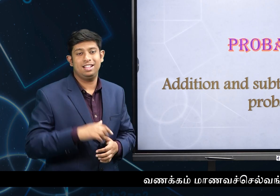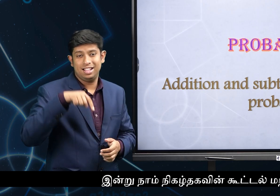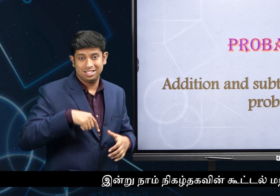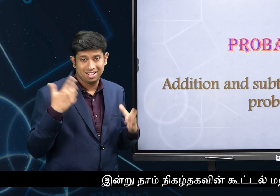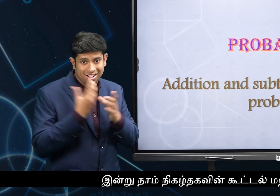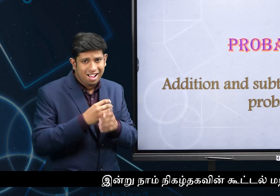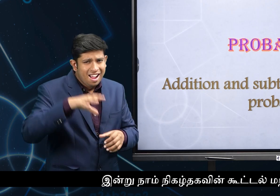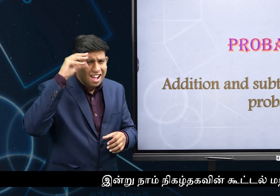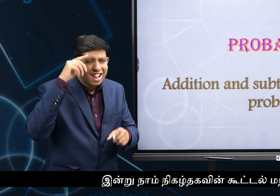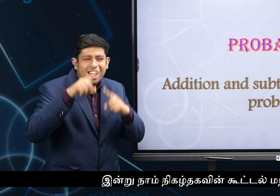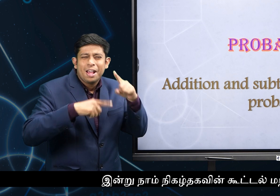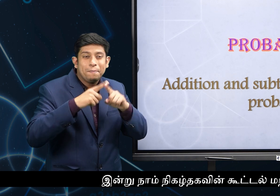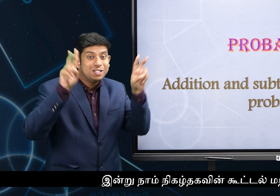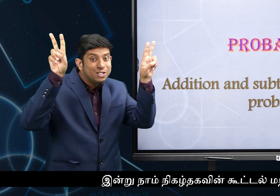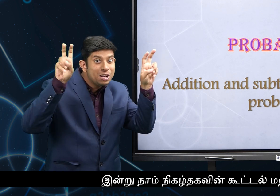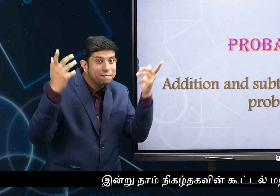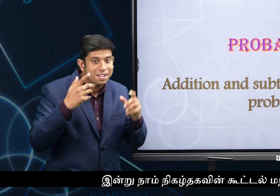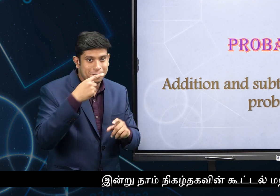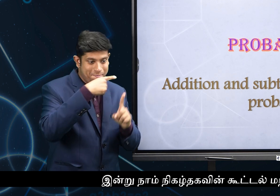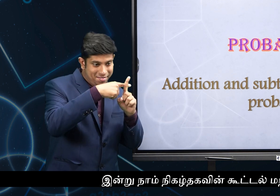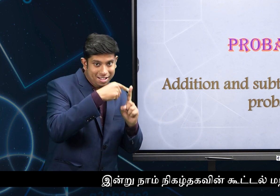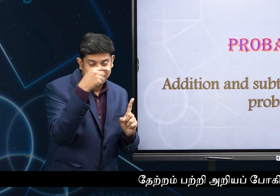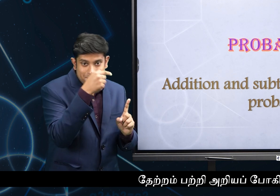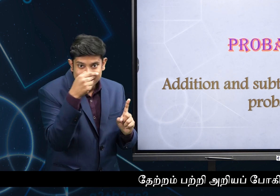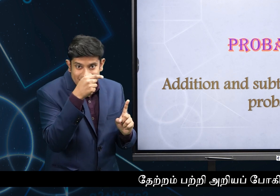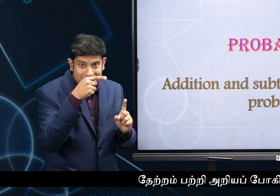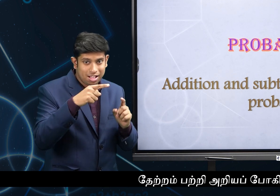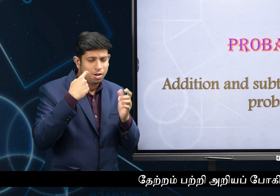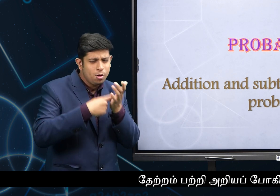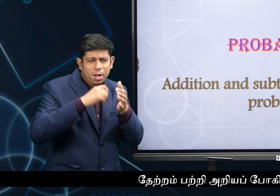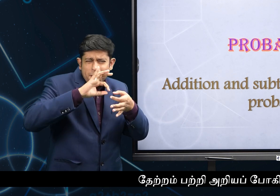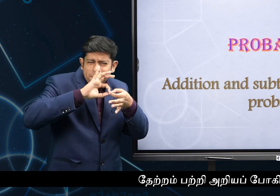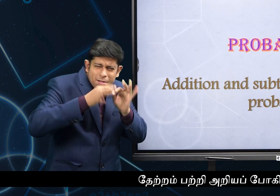இன்று நாம் நிகழ்தகவின் கூட்டல் மற்றும் கழித்தல் தேற்றம் பற்றி அறியப் போகிறோம்.